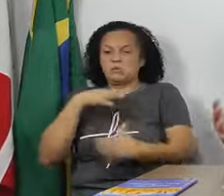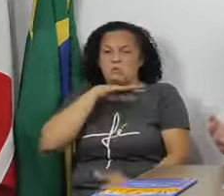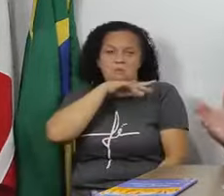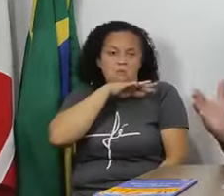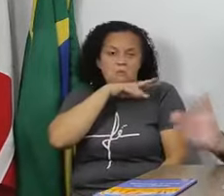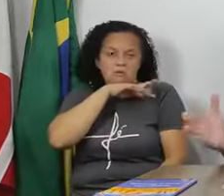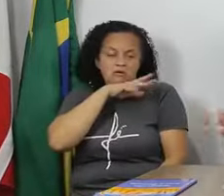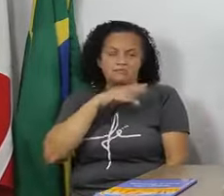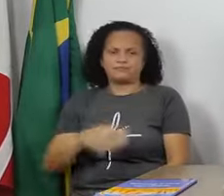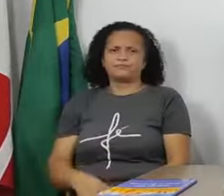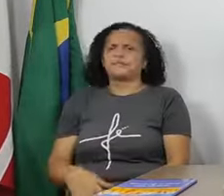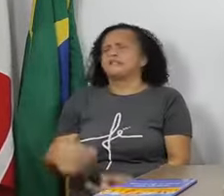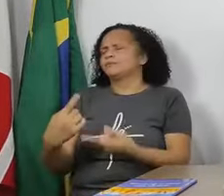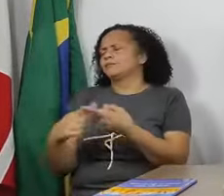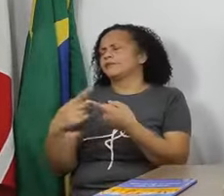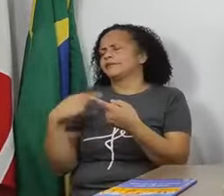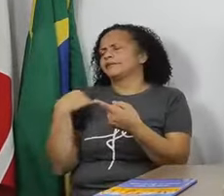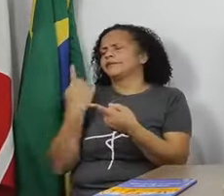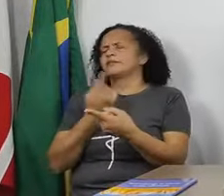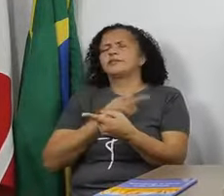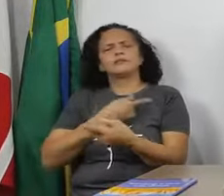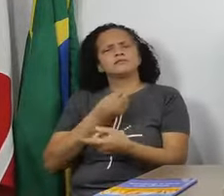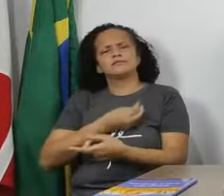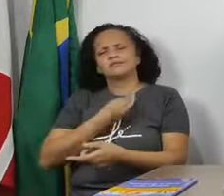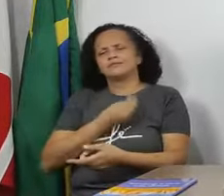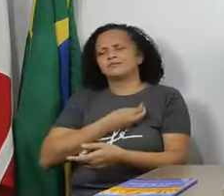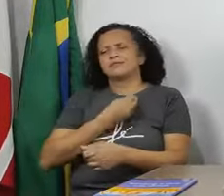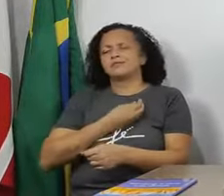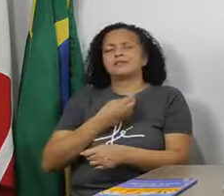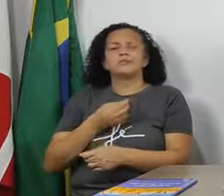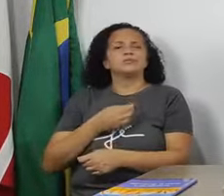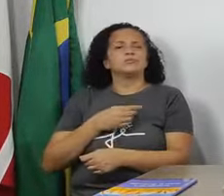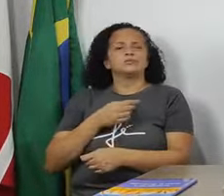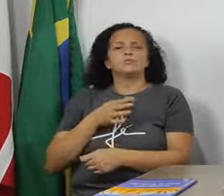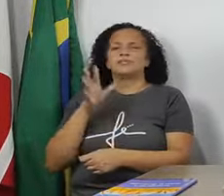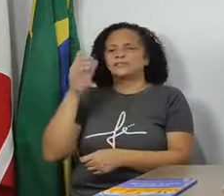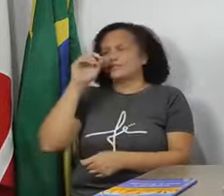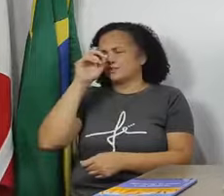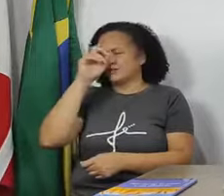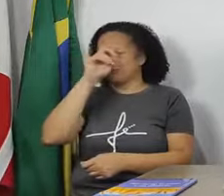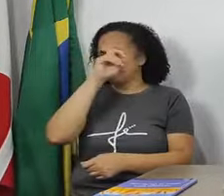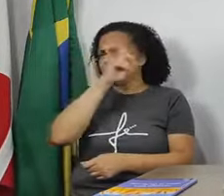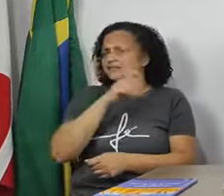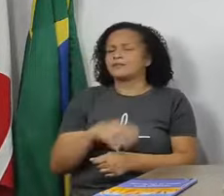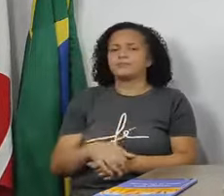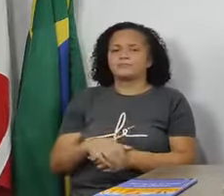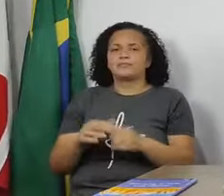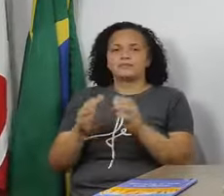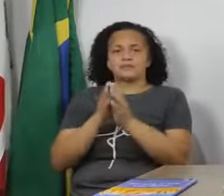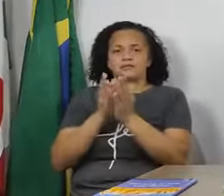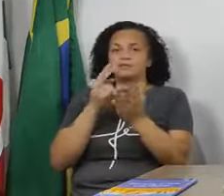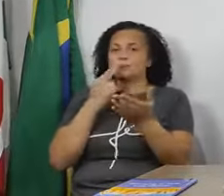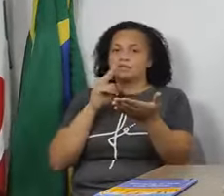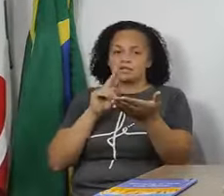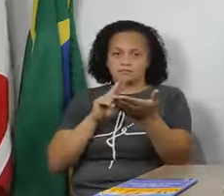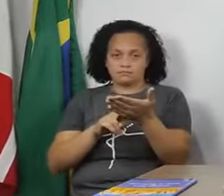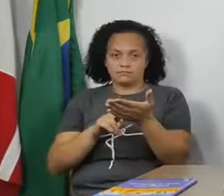estamos vivendo tempos difíceis. Segundo a carta de Paulo a Timóteo, capítulo 3, do 1 ao